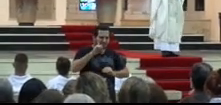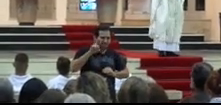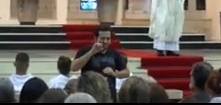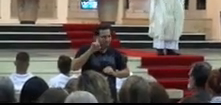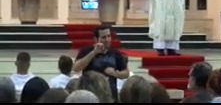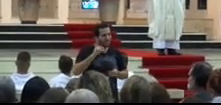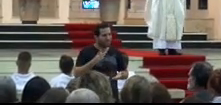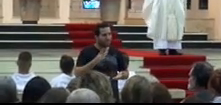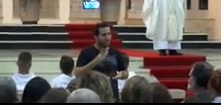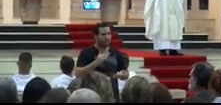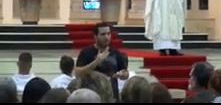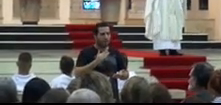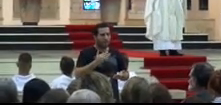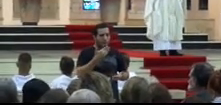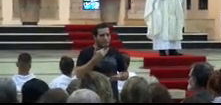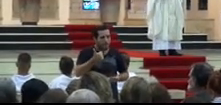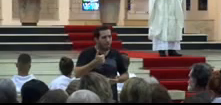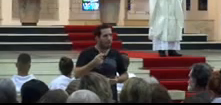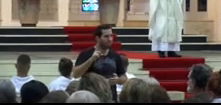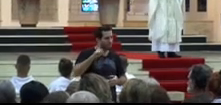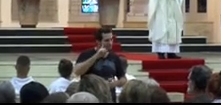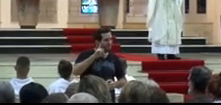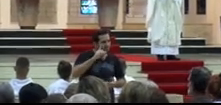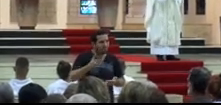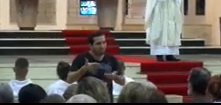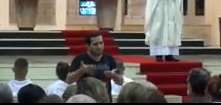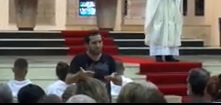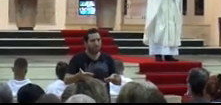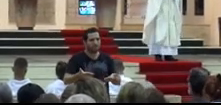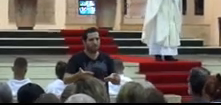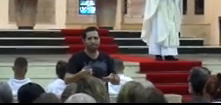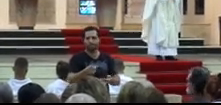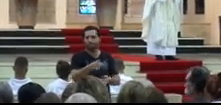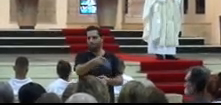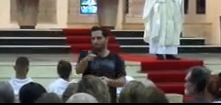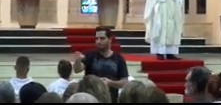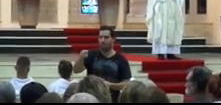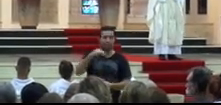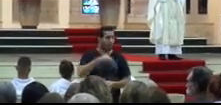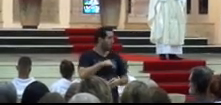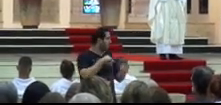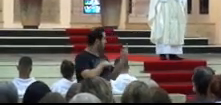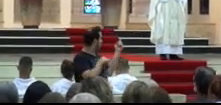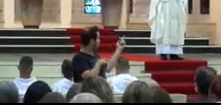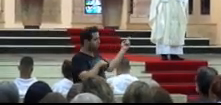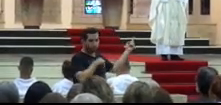os nossos ministros estarão fazendo a renovação dos seus ministérios.